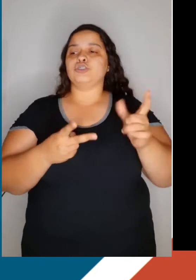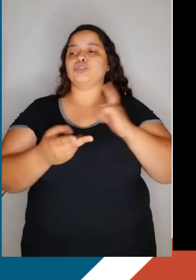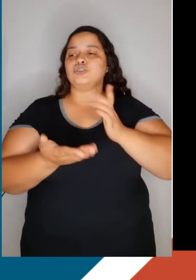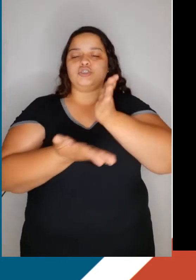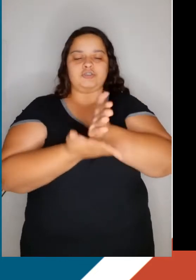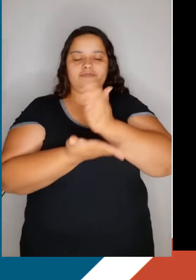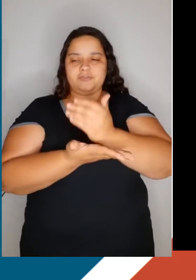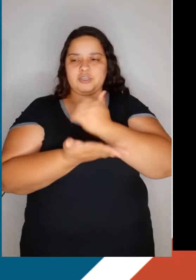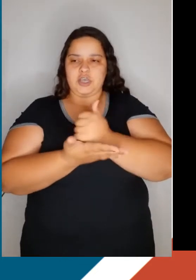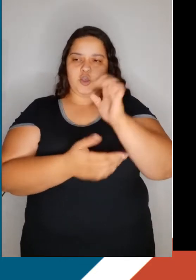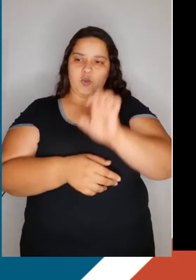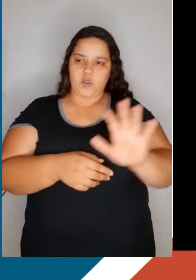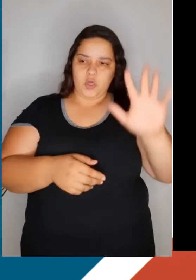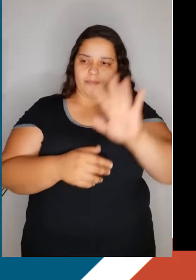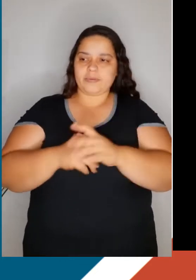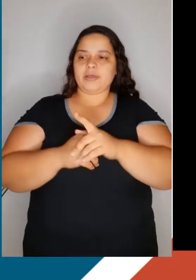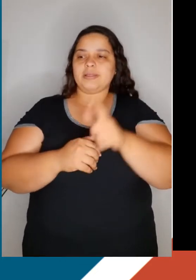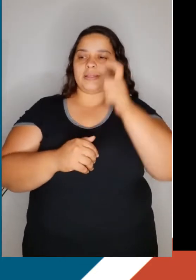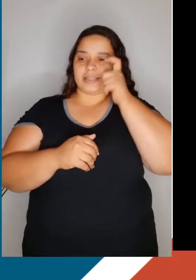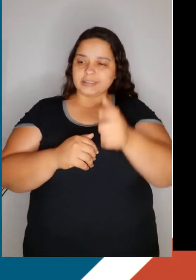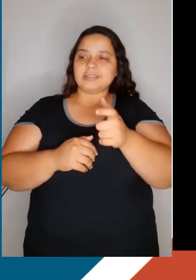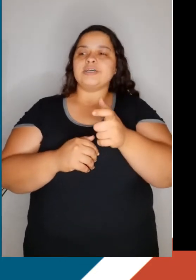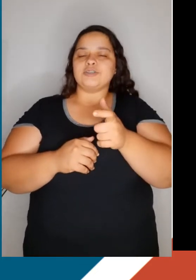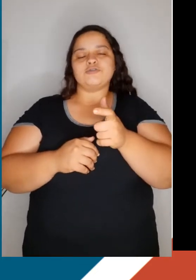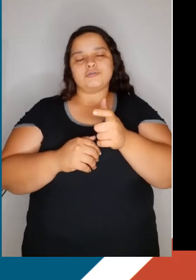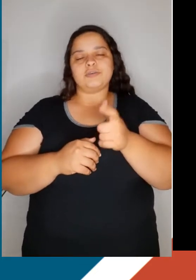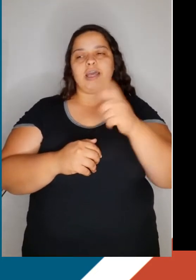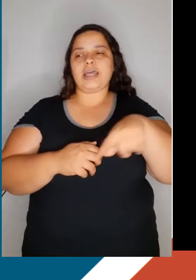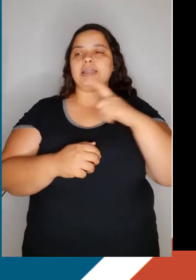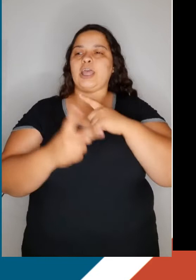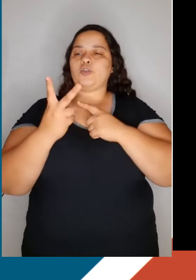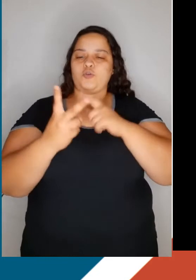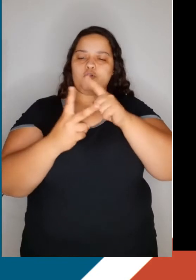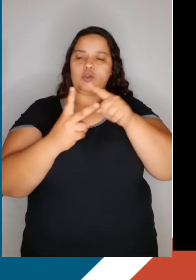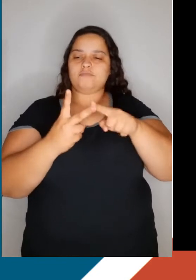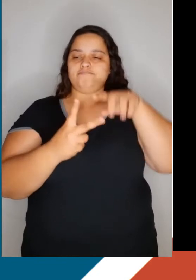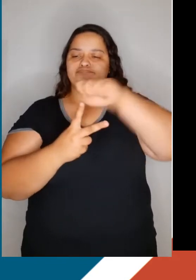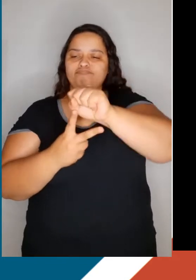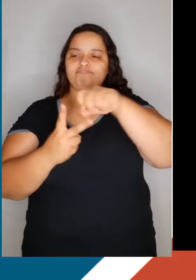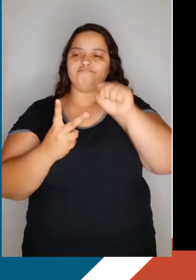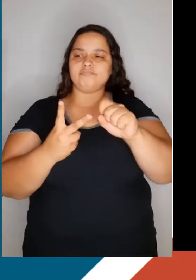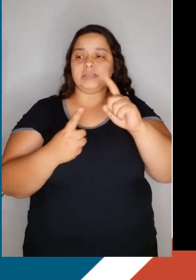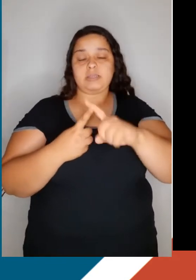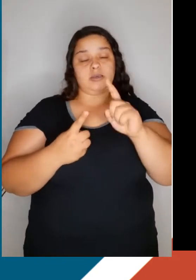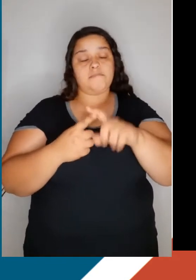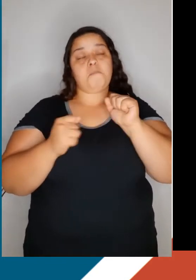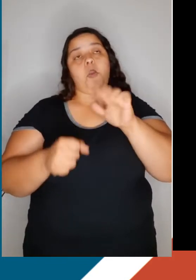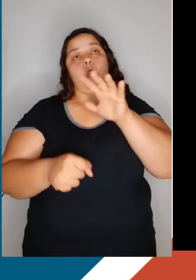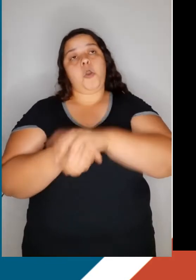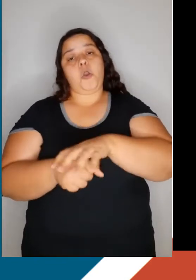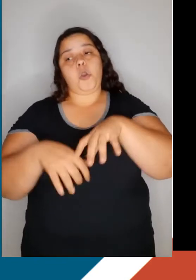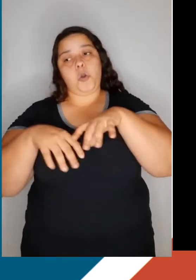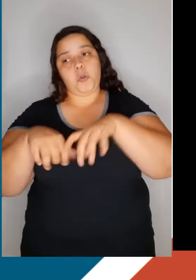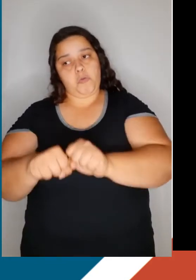entre as potências europeias. E aqui é interessante fazer uma diferenciação entre duas formas de dominação. A gente podia ter uma colônia, que